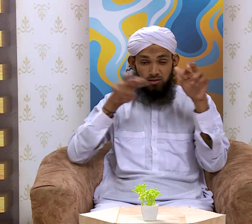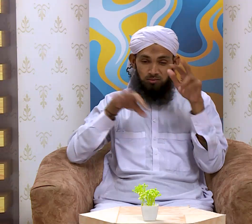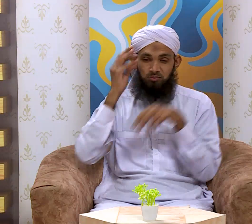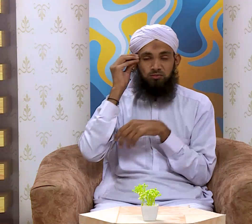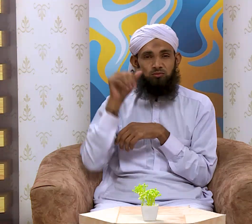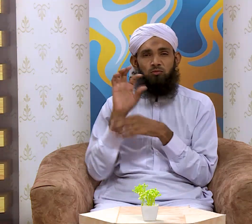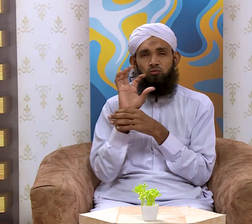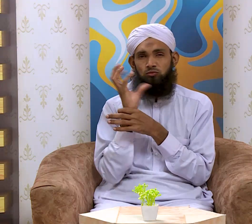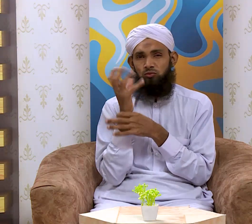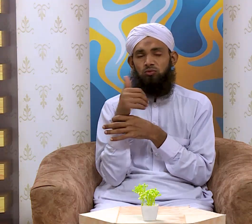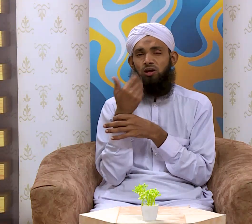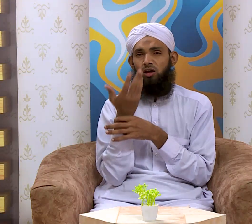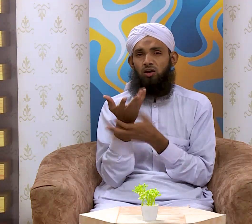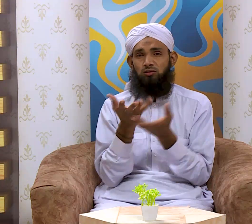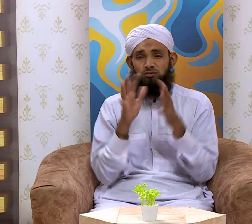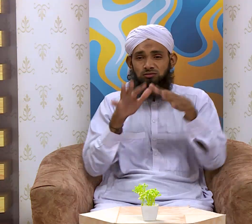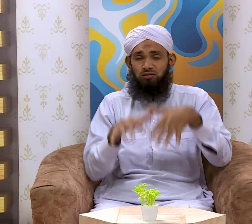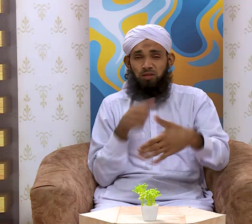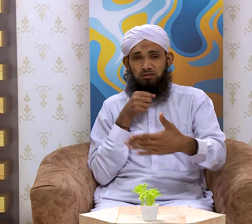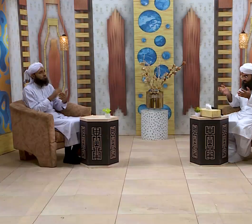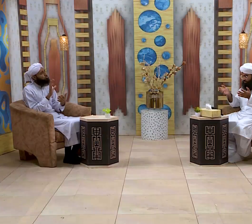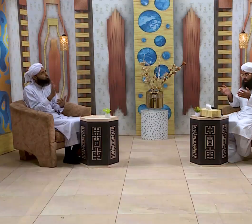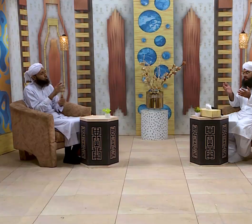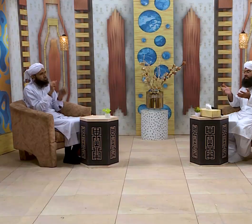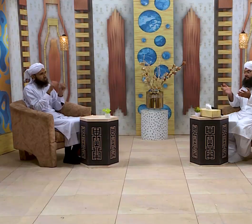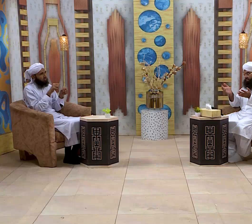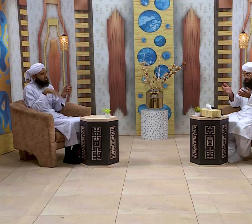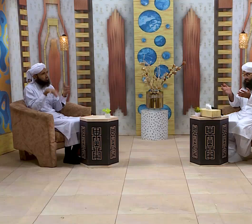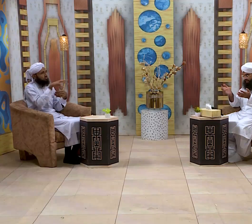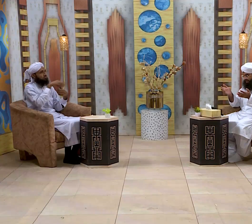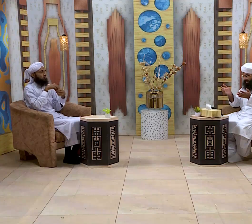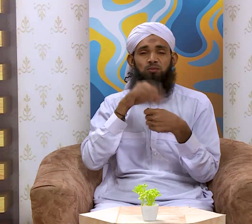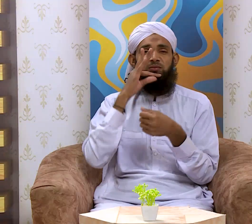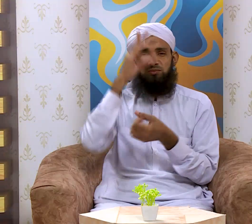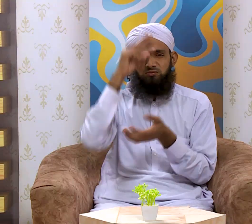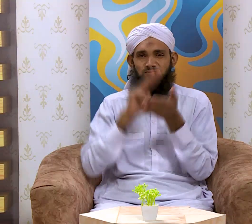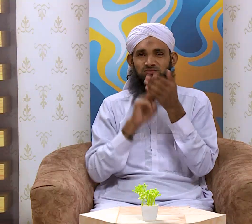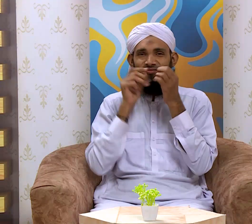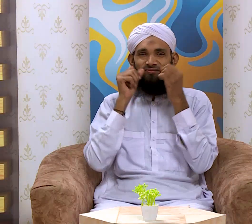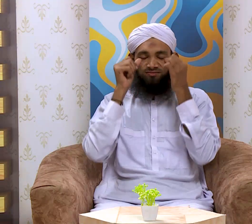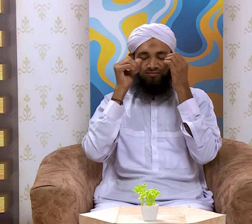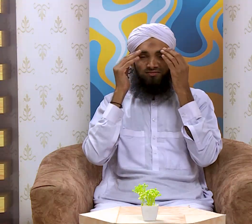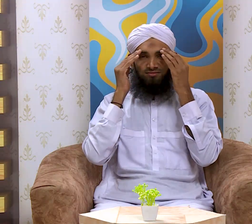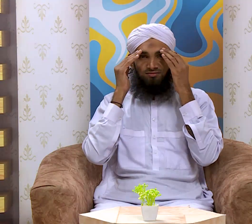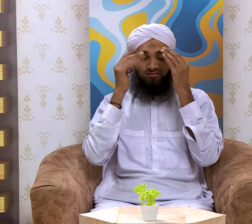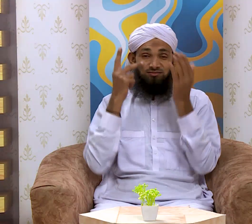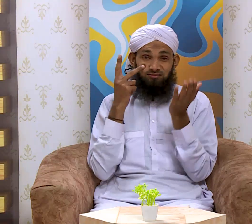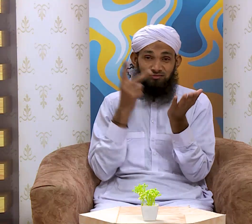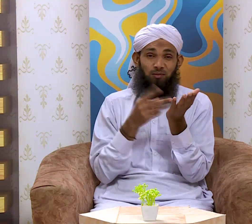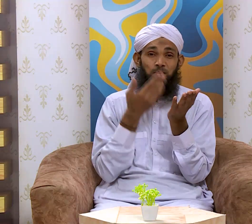جو کچھ اس میں قیامت تک ہونے والا ہے، سب کو ایسا دیکھ رہے ہیں جیسے اپنی اس ہتھیلی کو آسمانوں اور